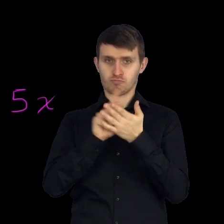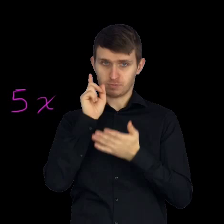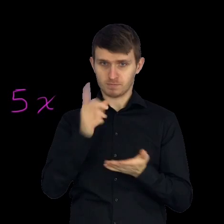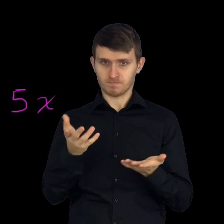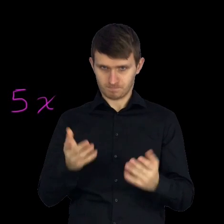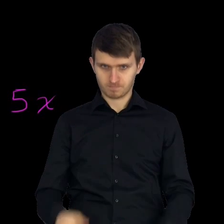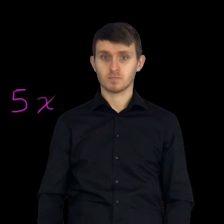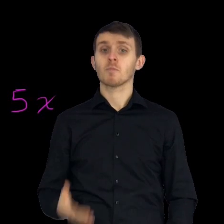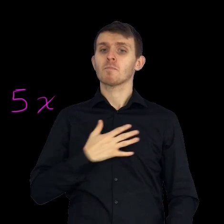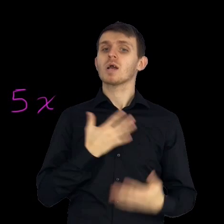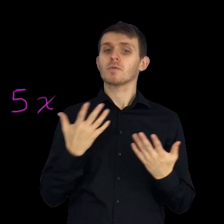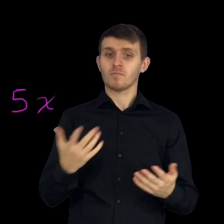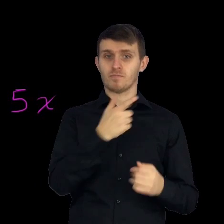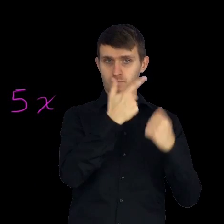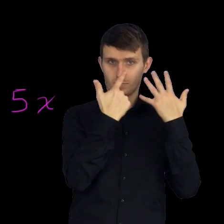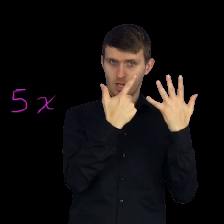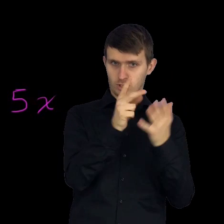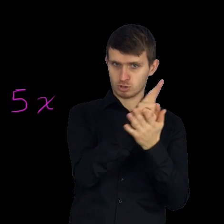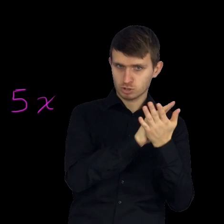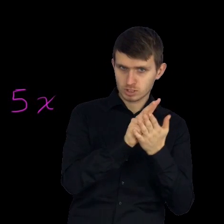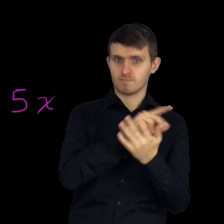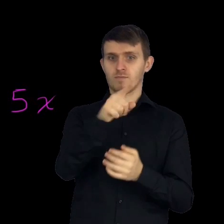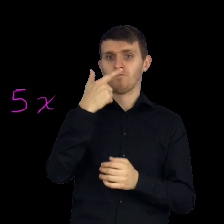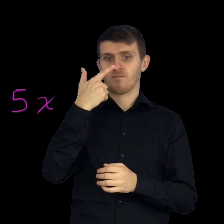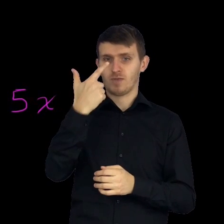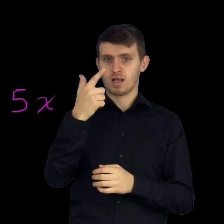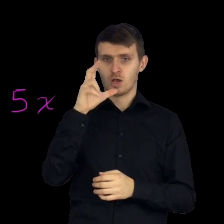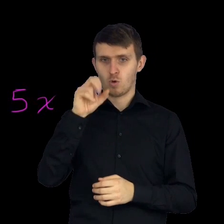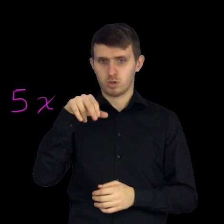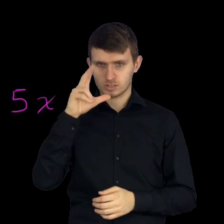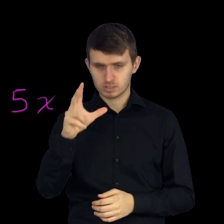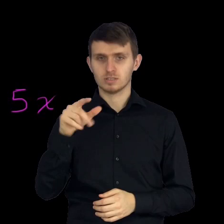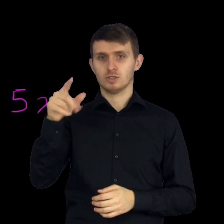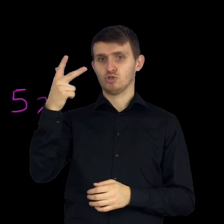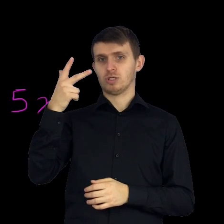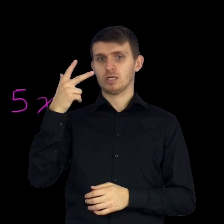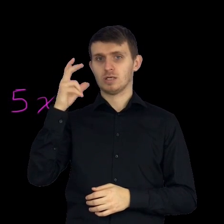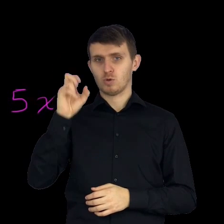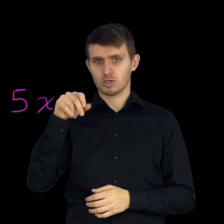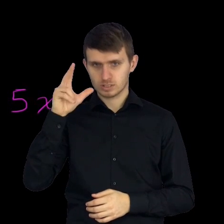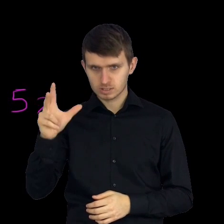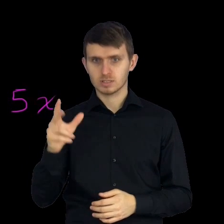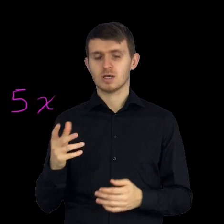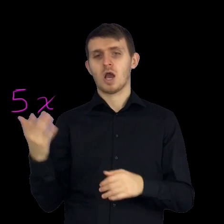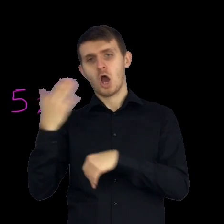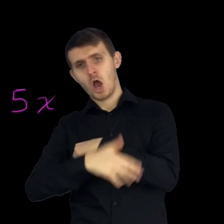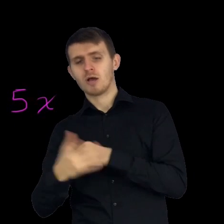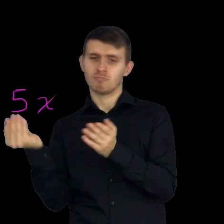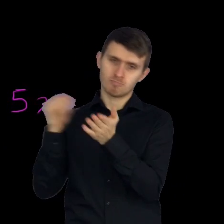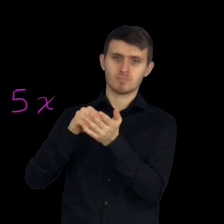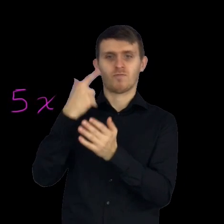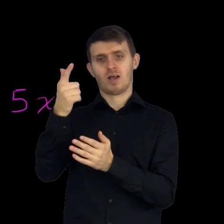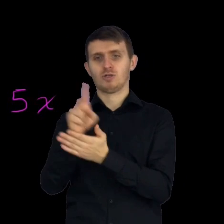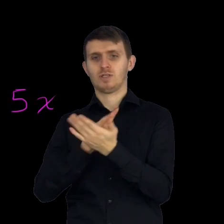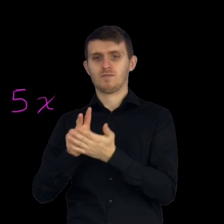Tak według mnie wygląda śliwka. Mamy więc siedem śliwek plus dwóch czaków Norrisów plus trzech czaków Norrisów. I na koniec